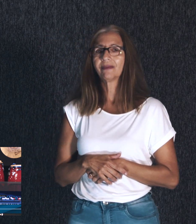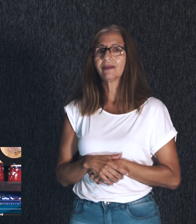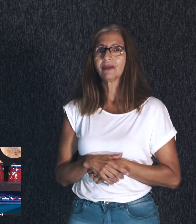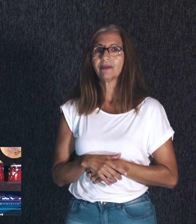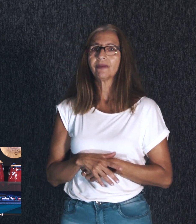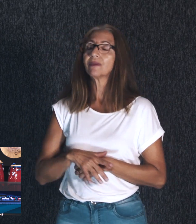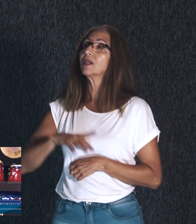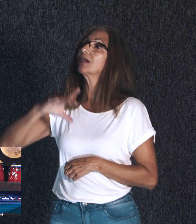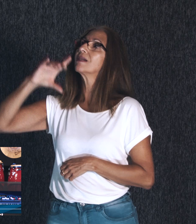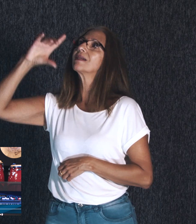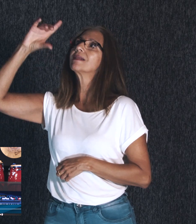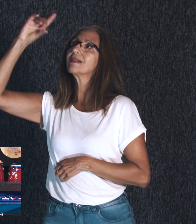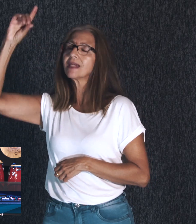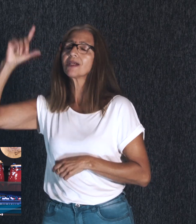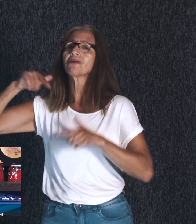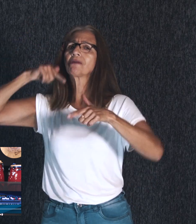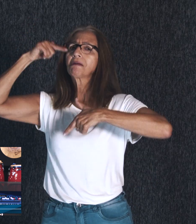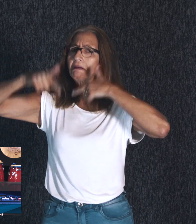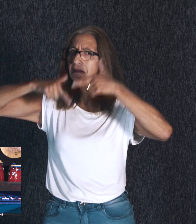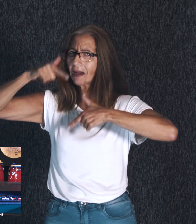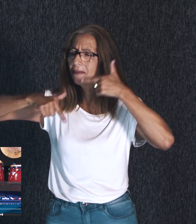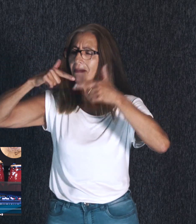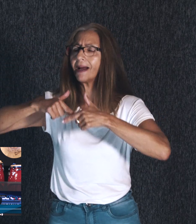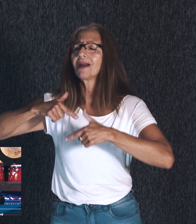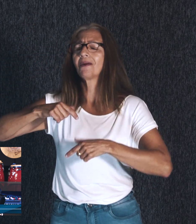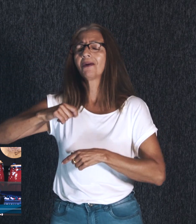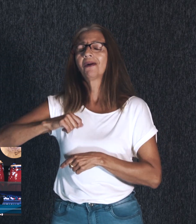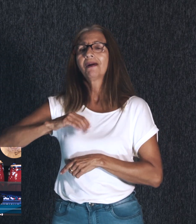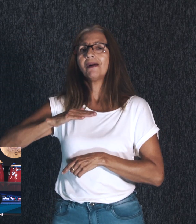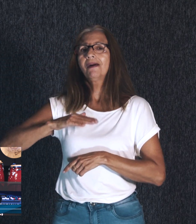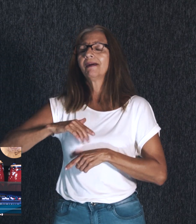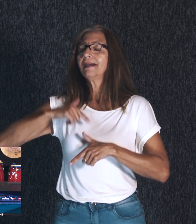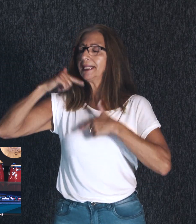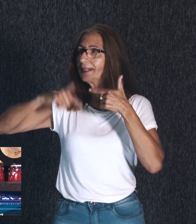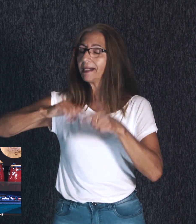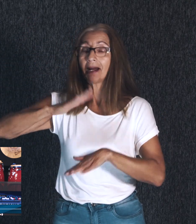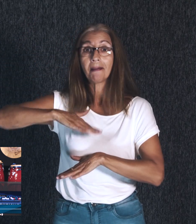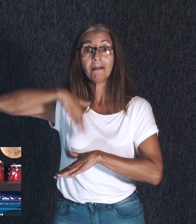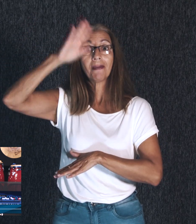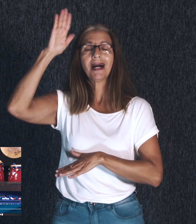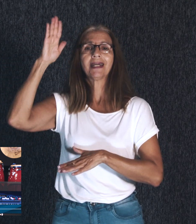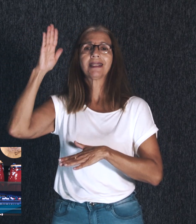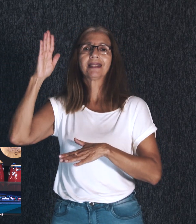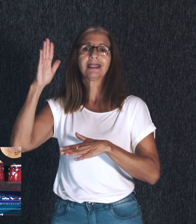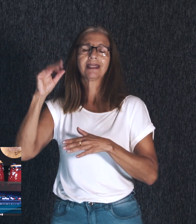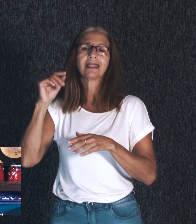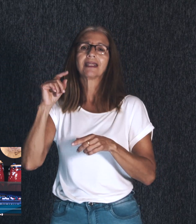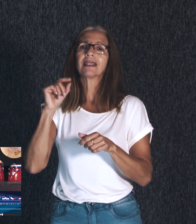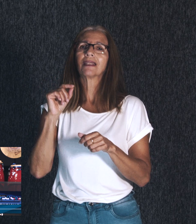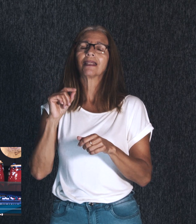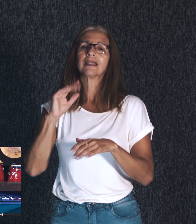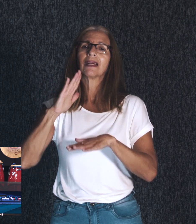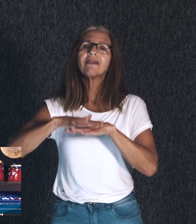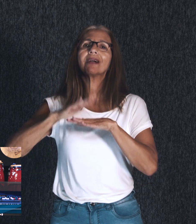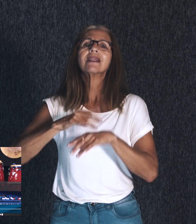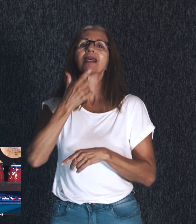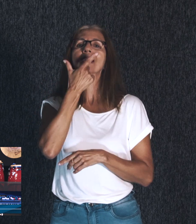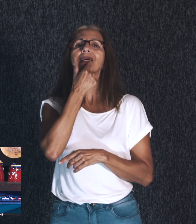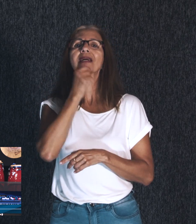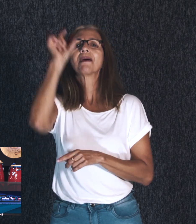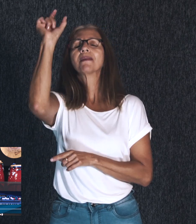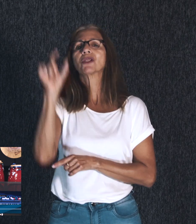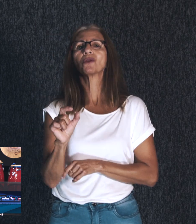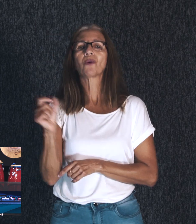mais, porque para nos remir, Deus enviou o seu único Filho para morrer em